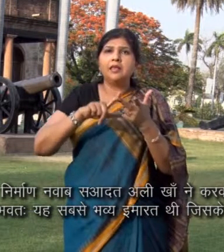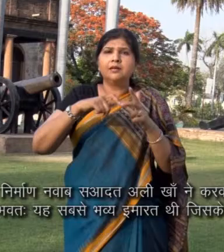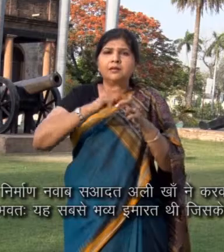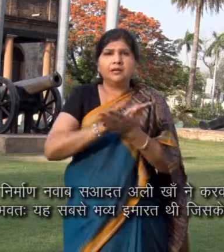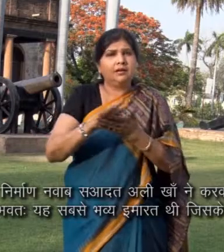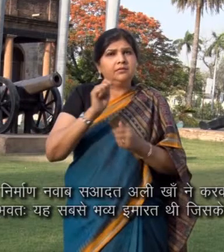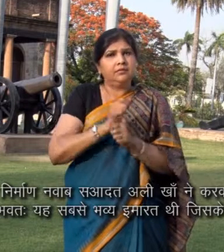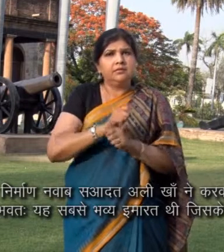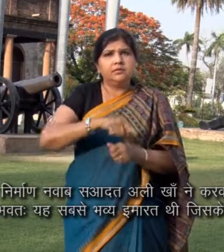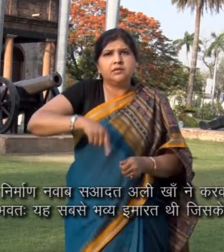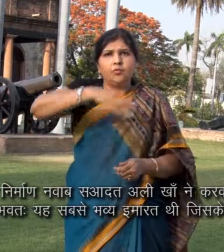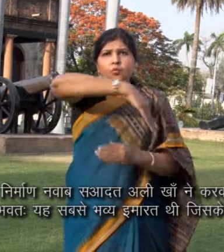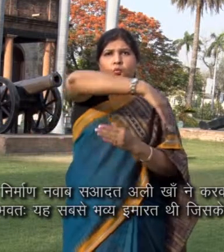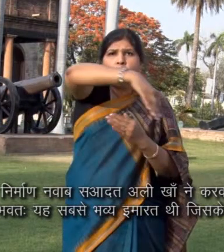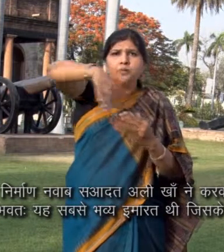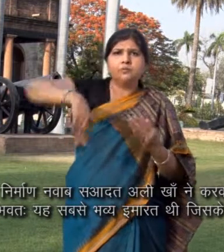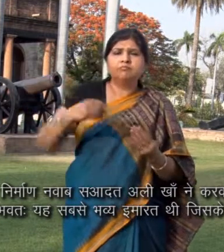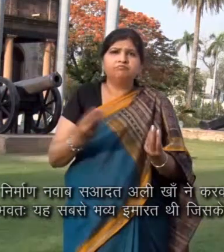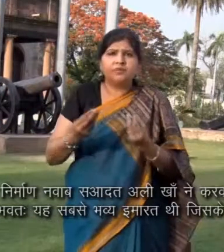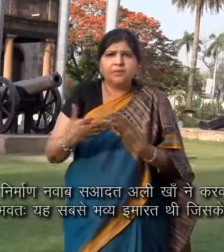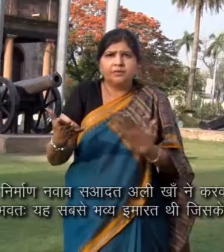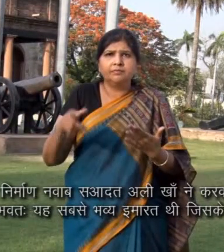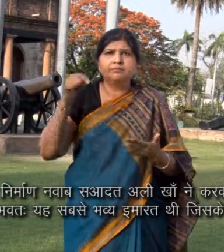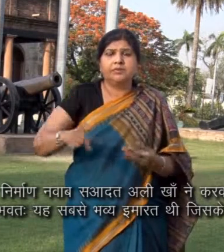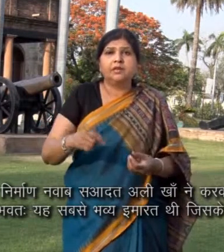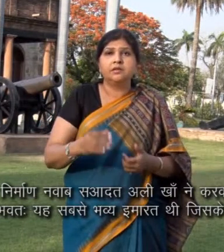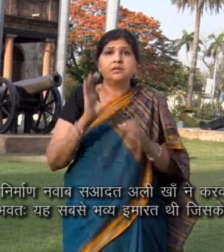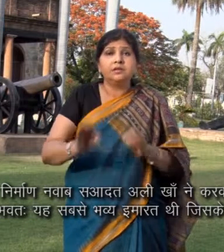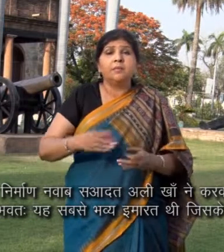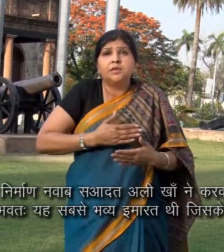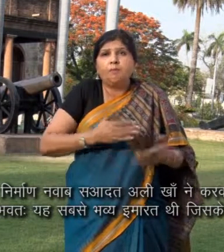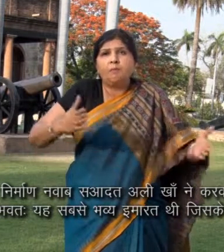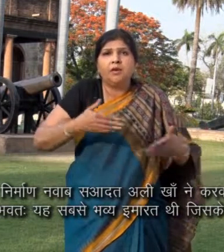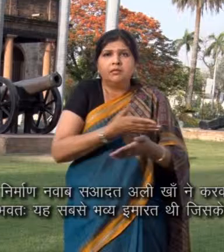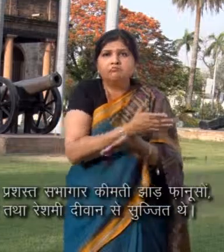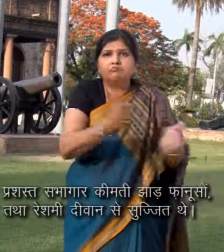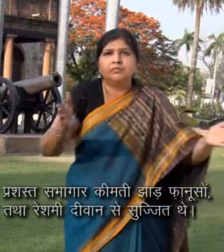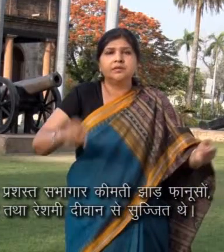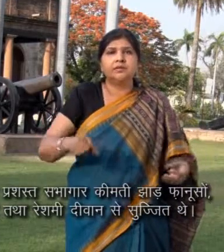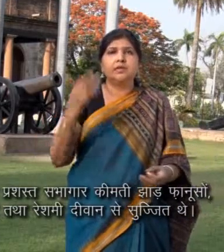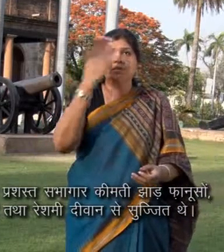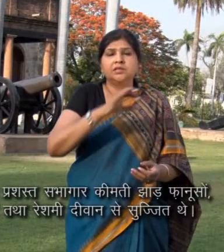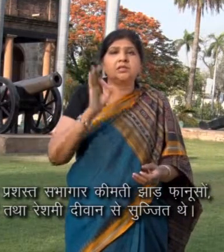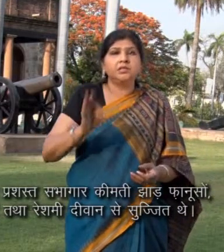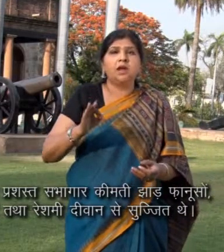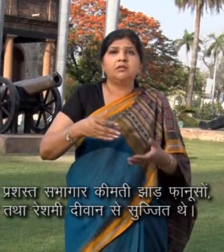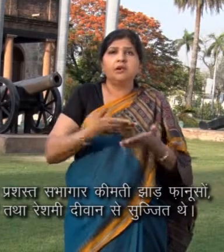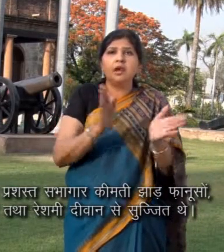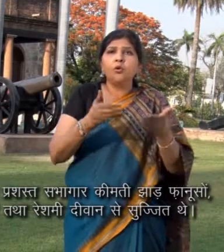संपूर्ण परिसर में संभवतः यह सबसे भव्य इमारत थी, जिसके शानदार कक्ष तथा प्रशस्त